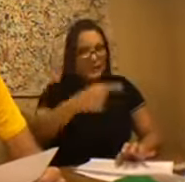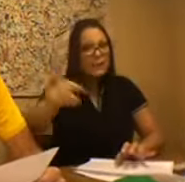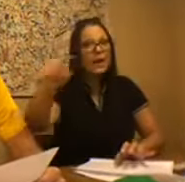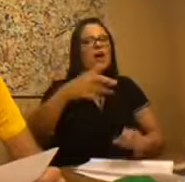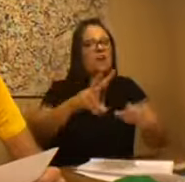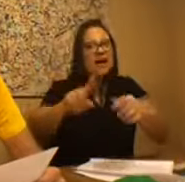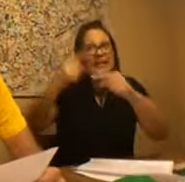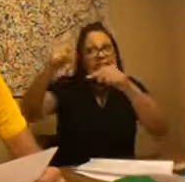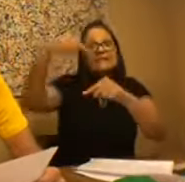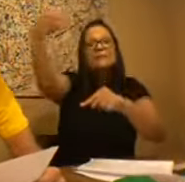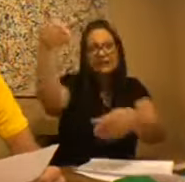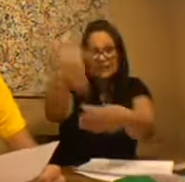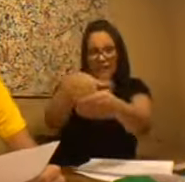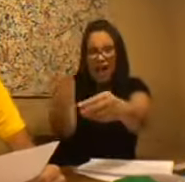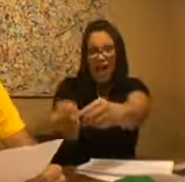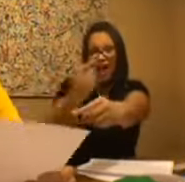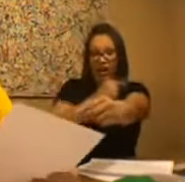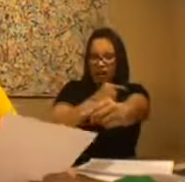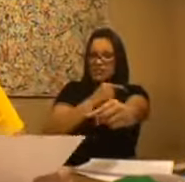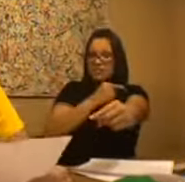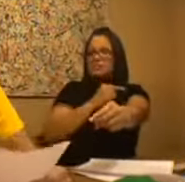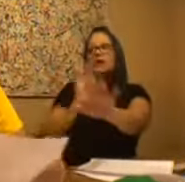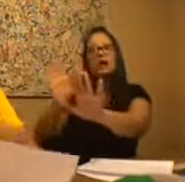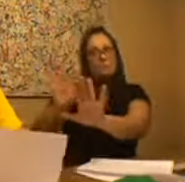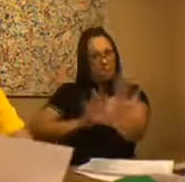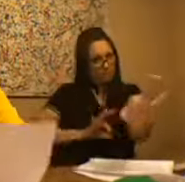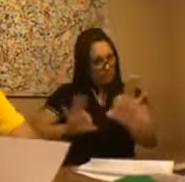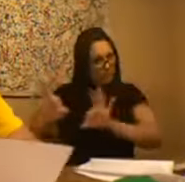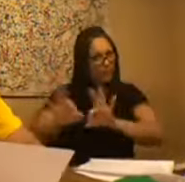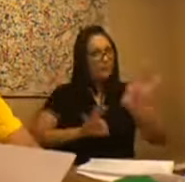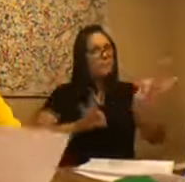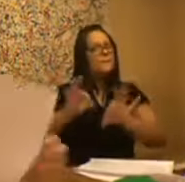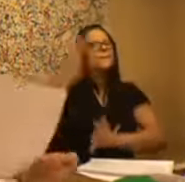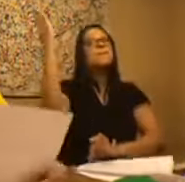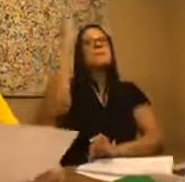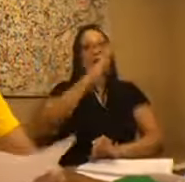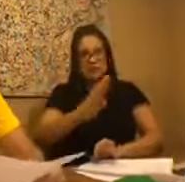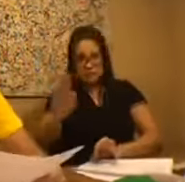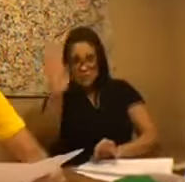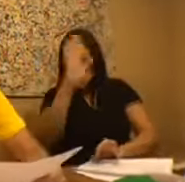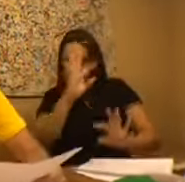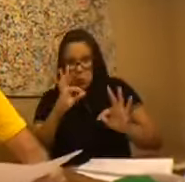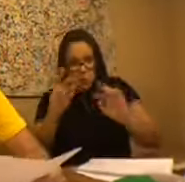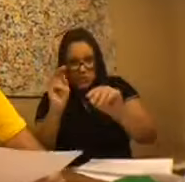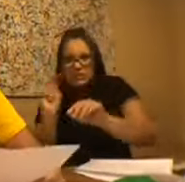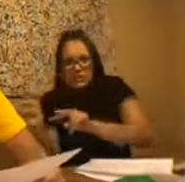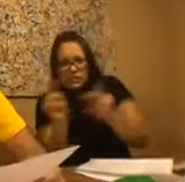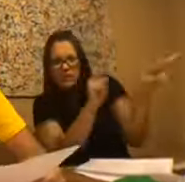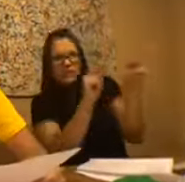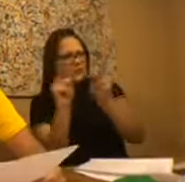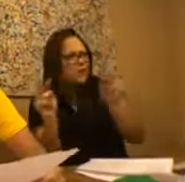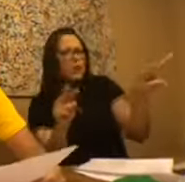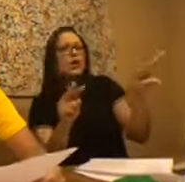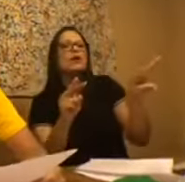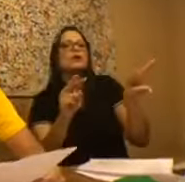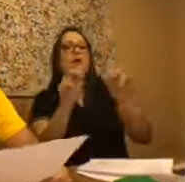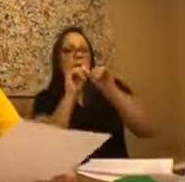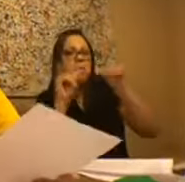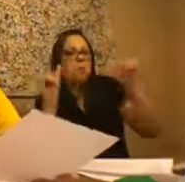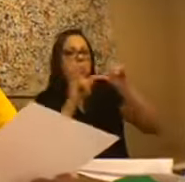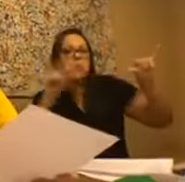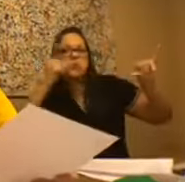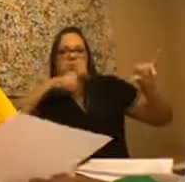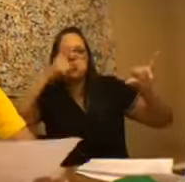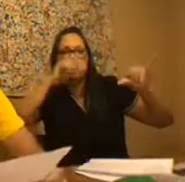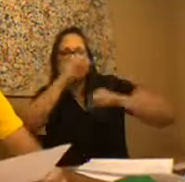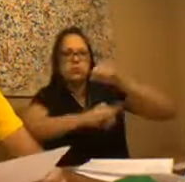eleição se prepare porque vai ser a semana em que o brasil mais vai ver em toda sua história fake news via